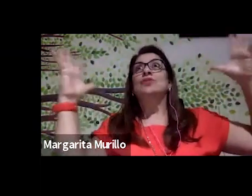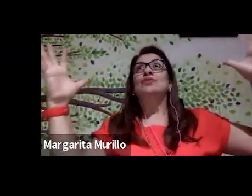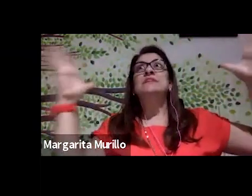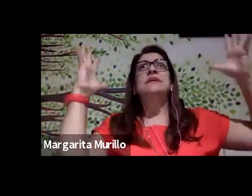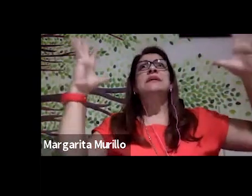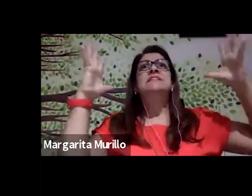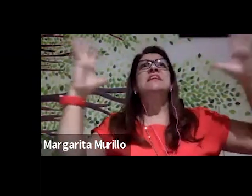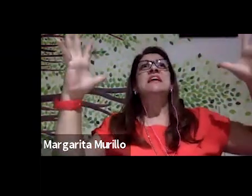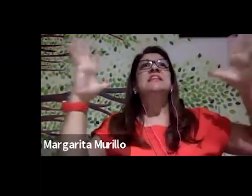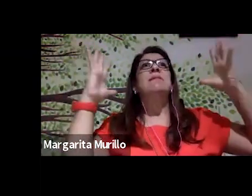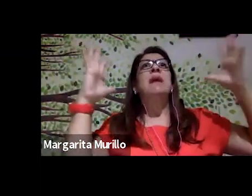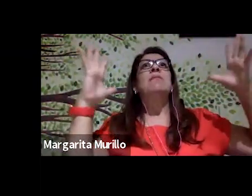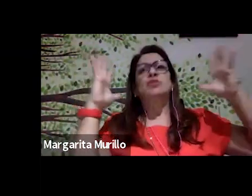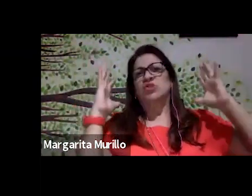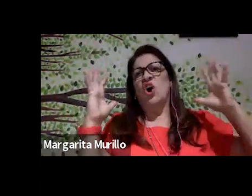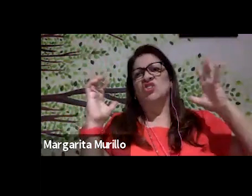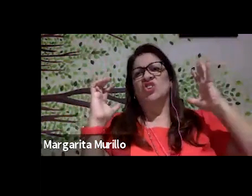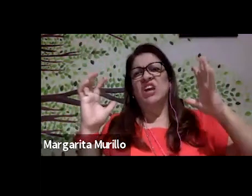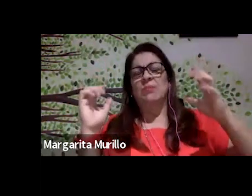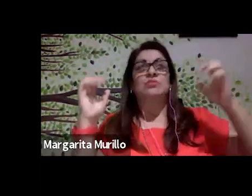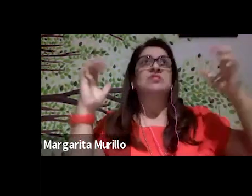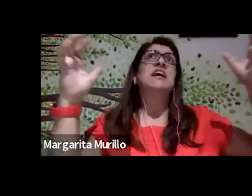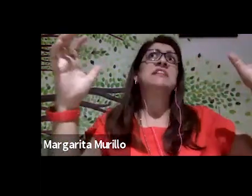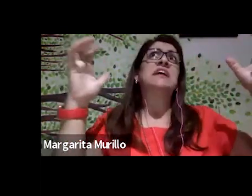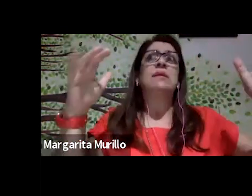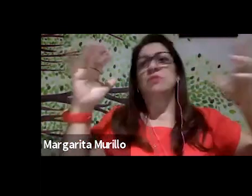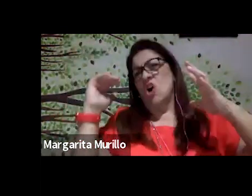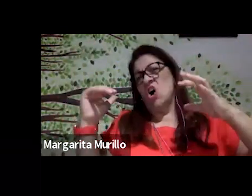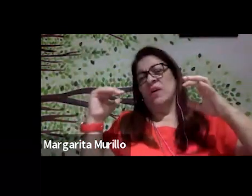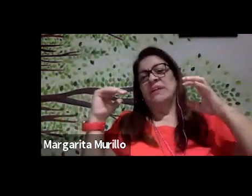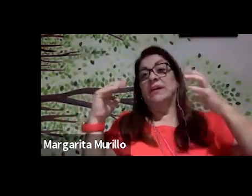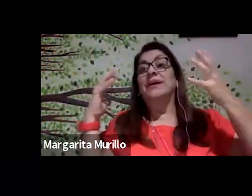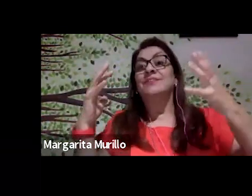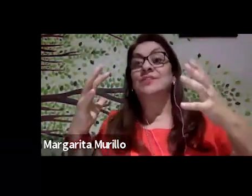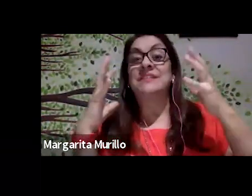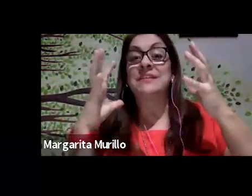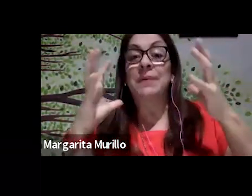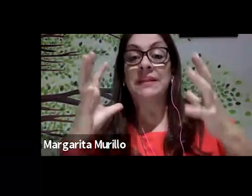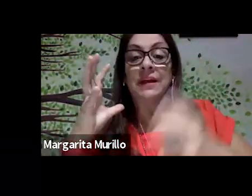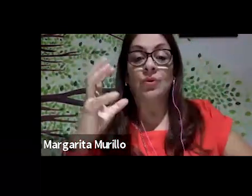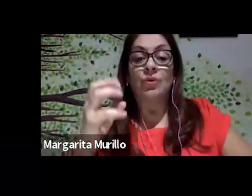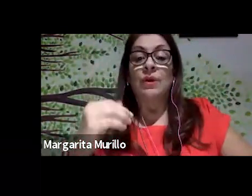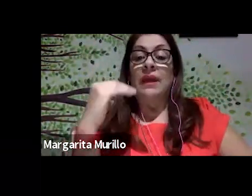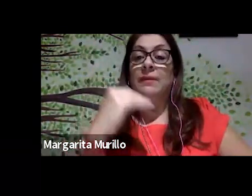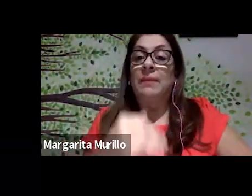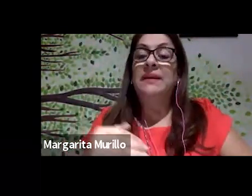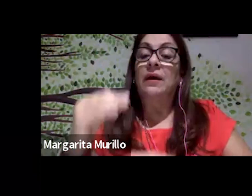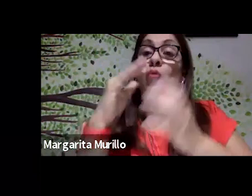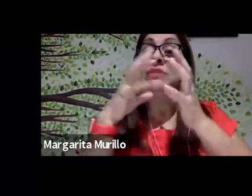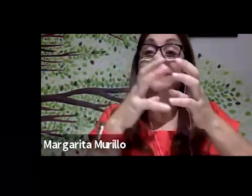que nos dice sí te amamos no que odiamos sí te queremos no vaya entonces este imaginario